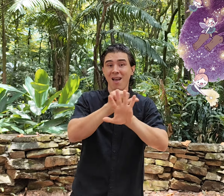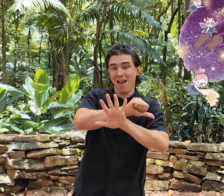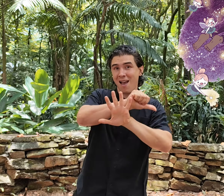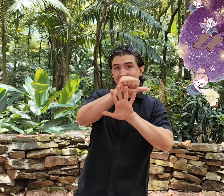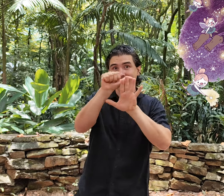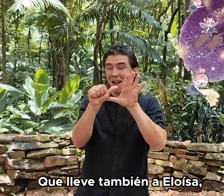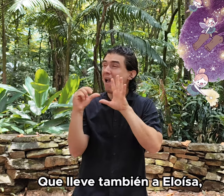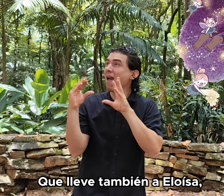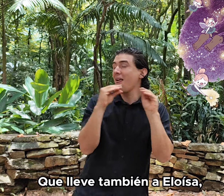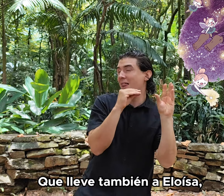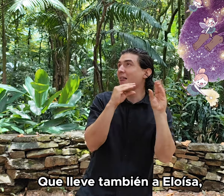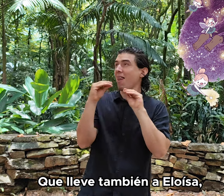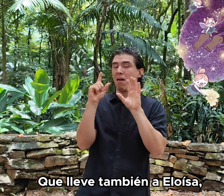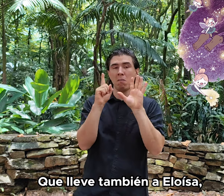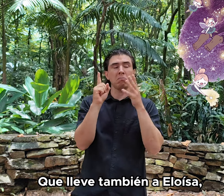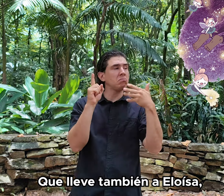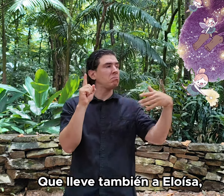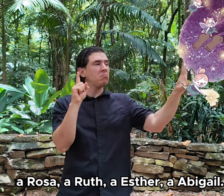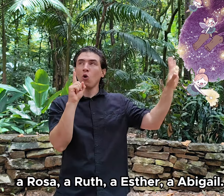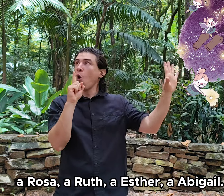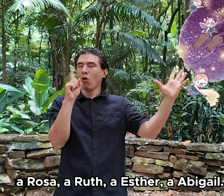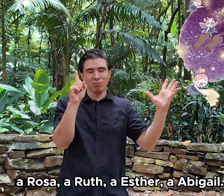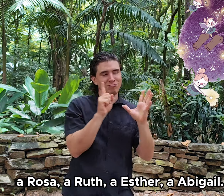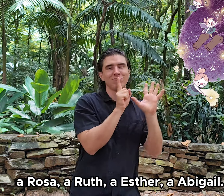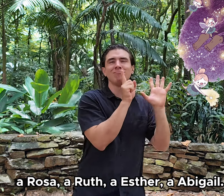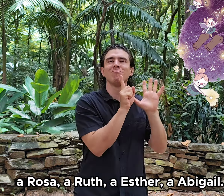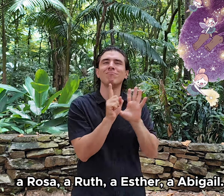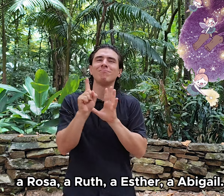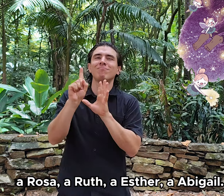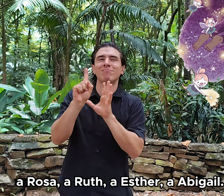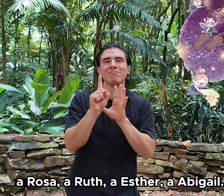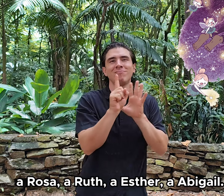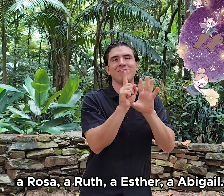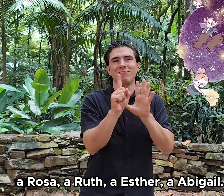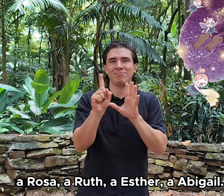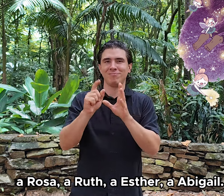Que lleve también a Eloisa, a Rosa, a Ruth, a Esther, a Abigail.